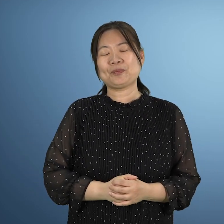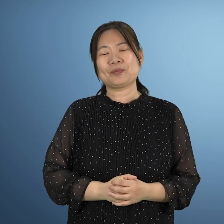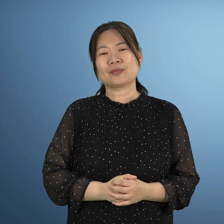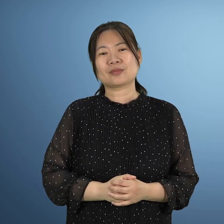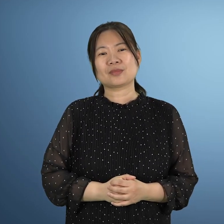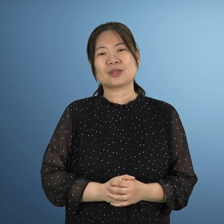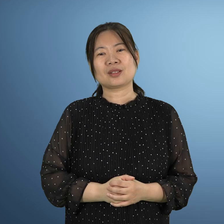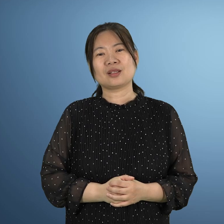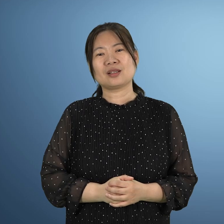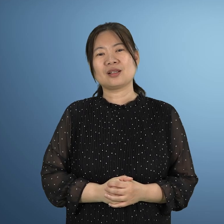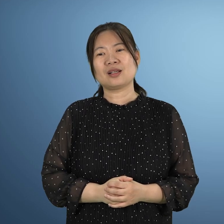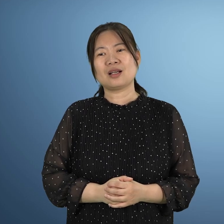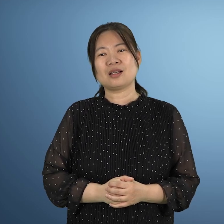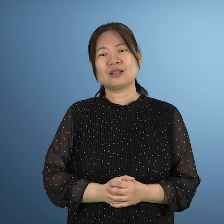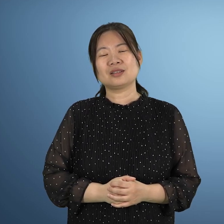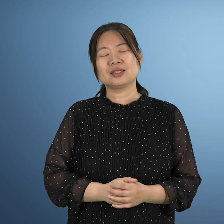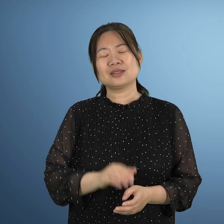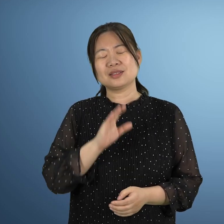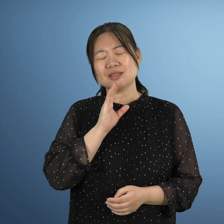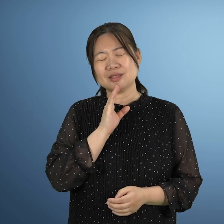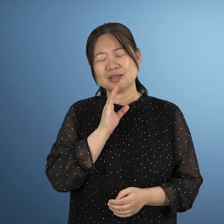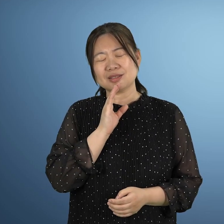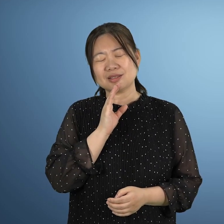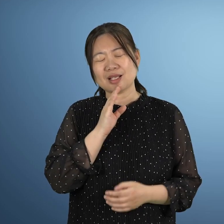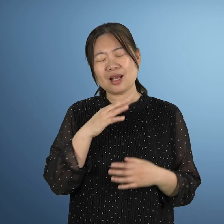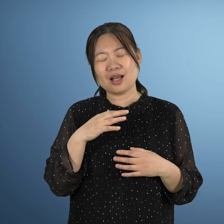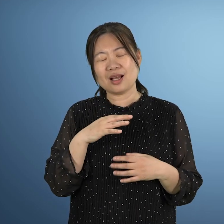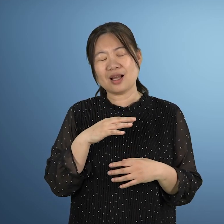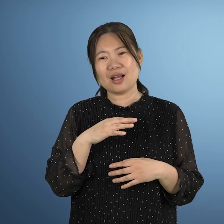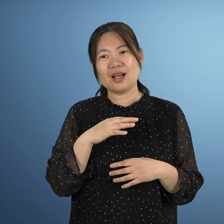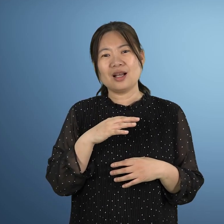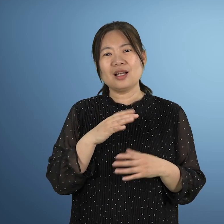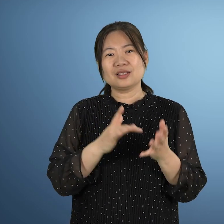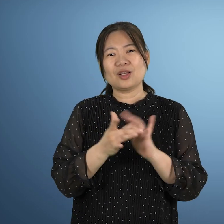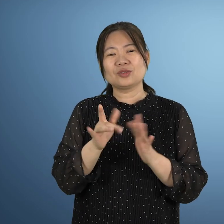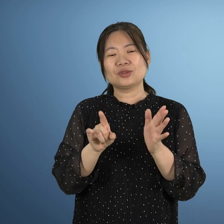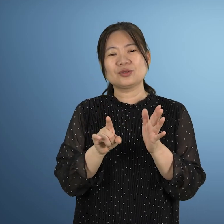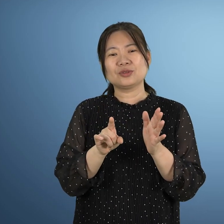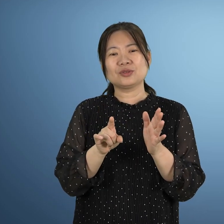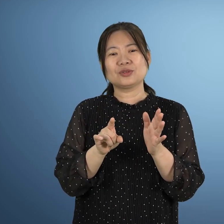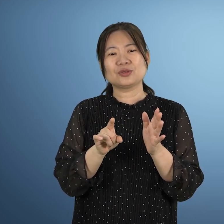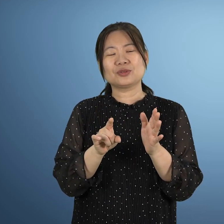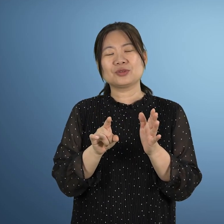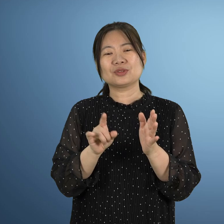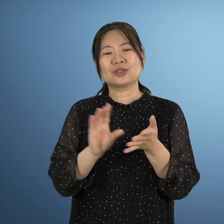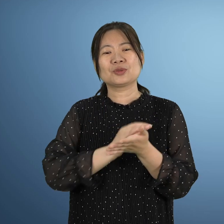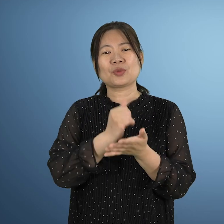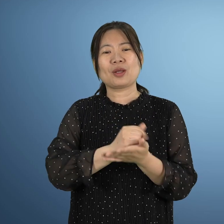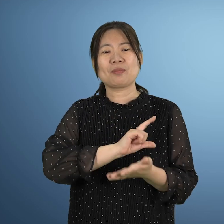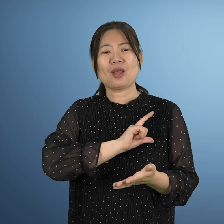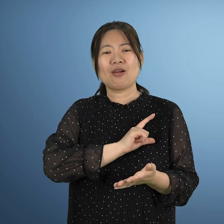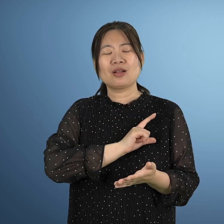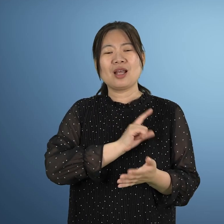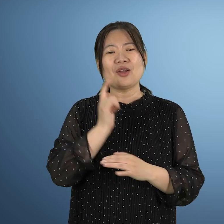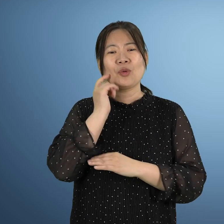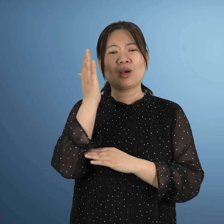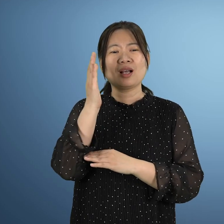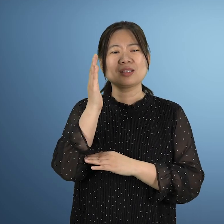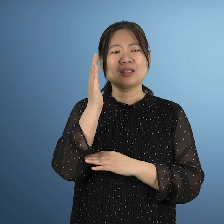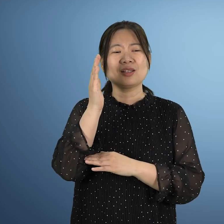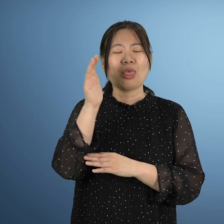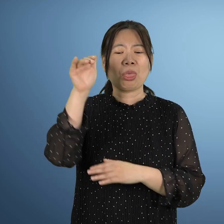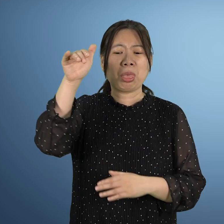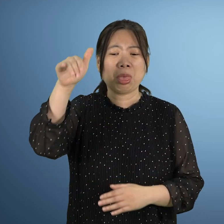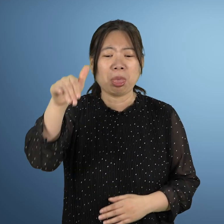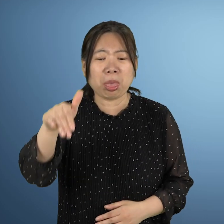땅바닥에 떨어질 대로 떨어진 그리스도의 명예와 영광을 물줄기를 바꿀 수 있는 오히려 저는